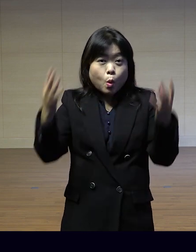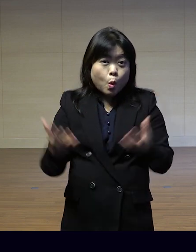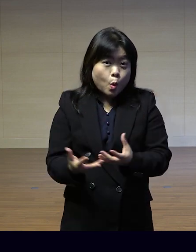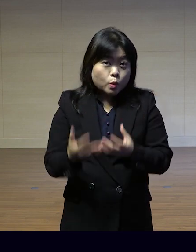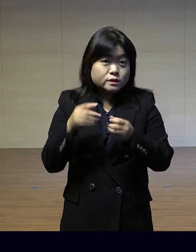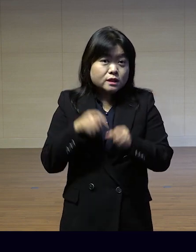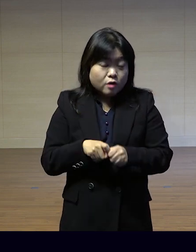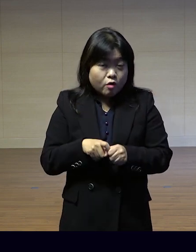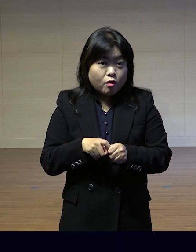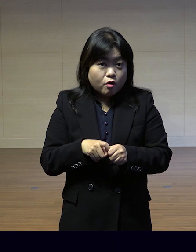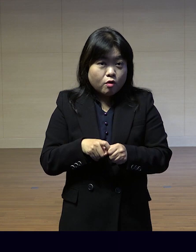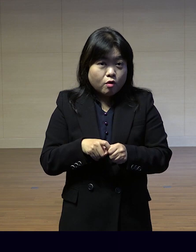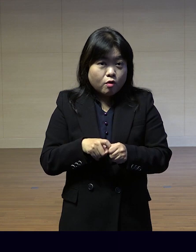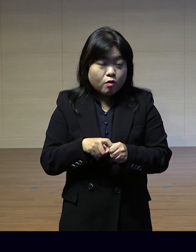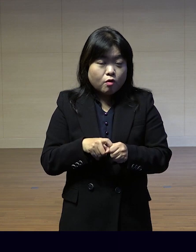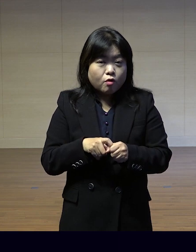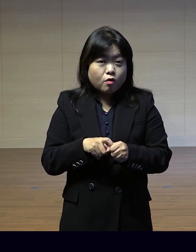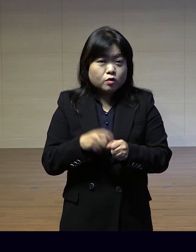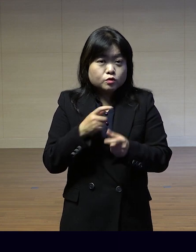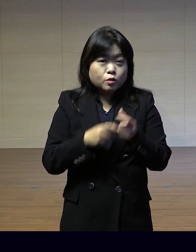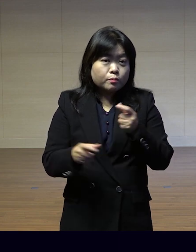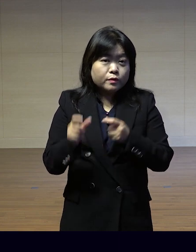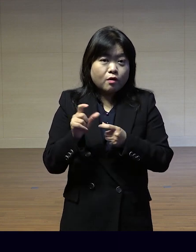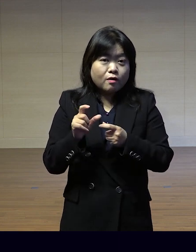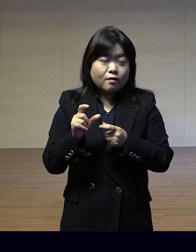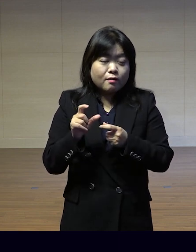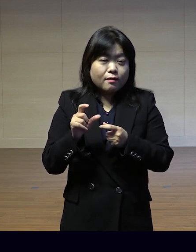총체적이고 그리고 좀 더 이렇게